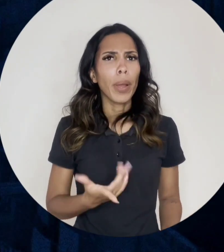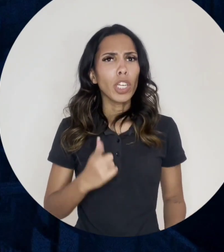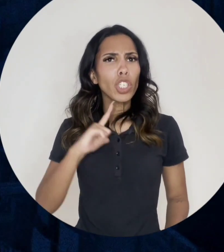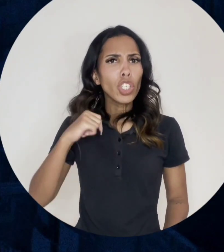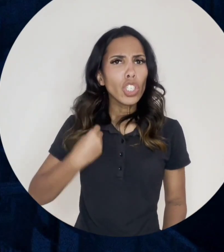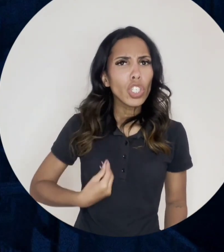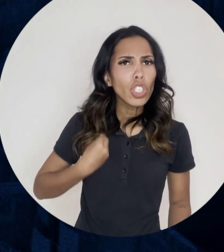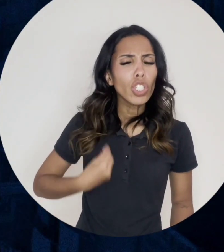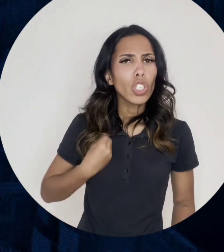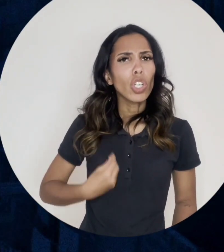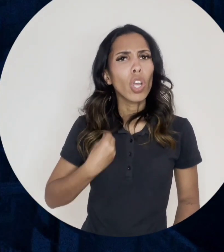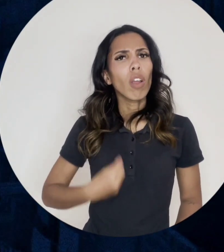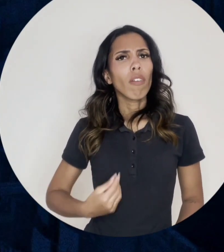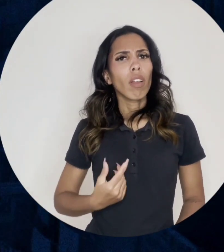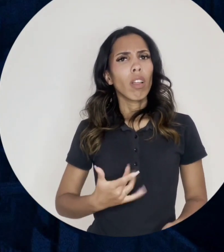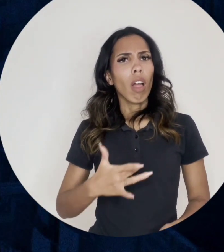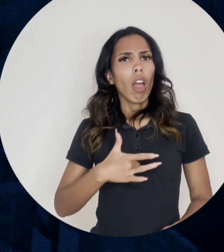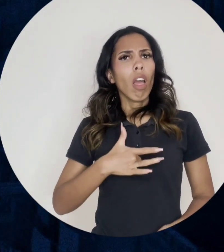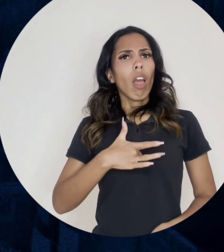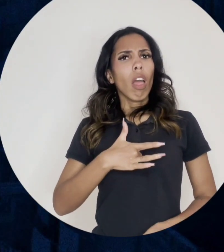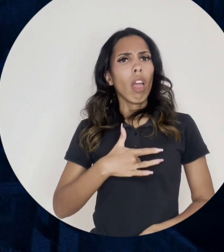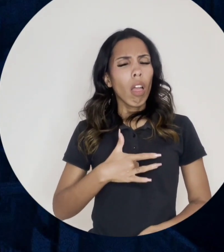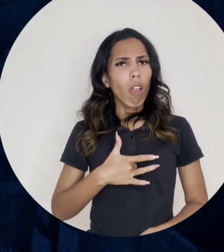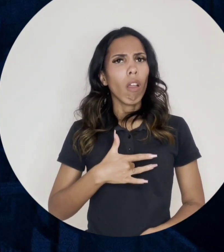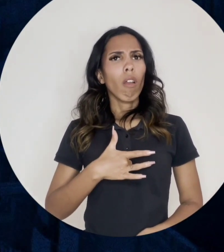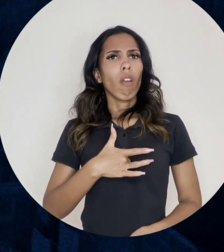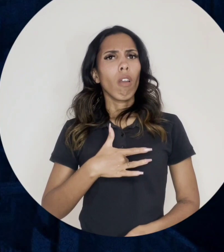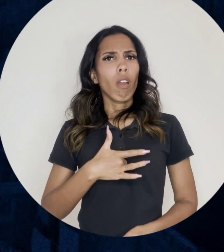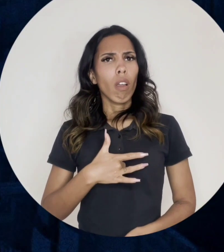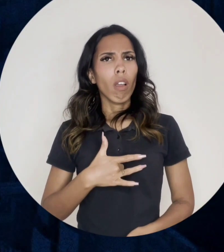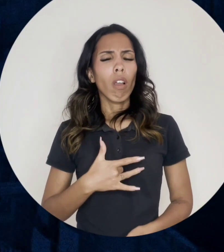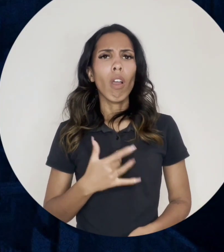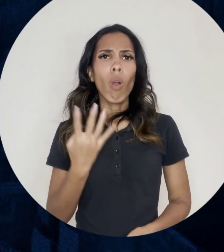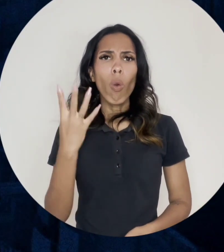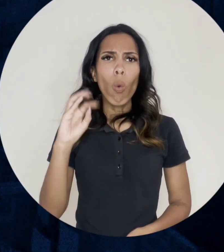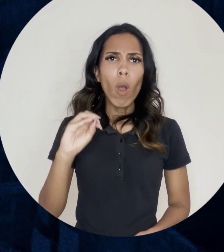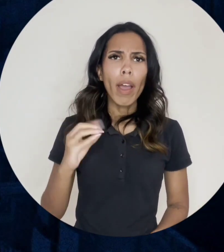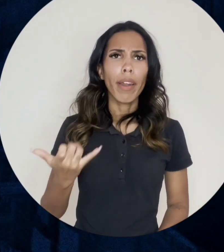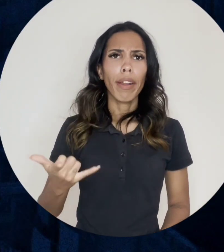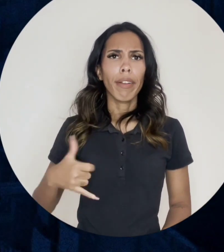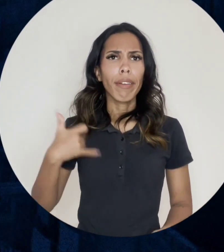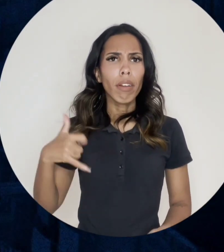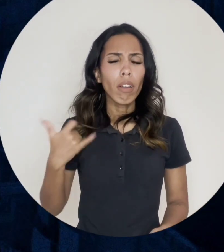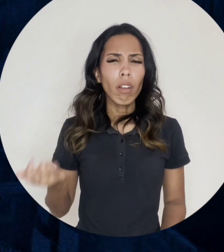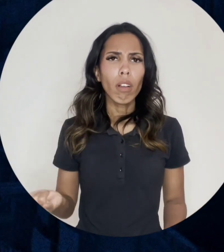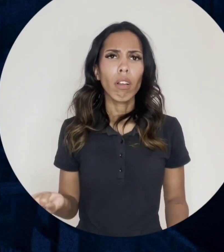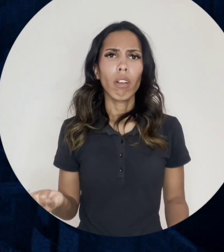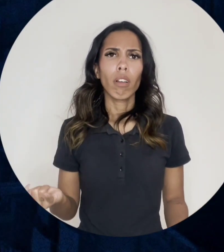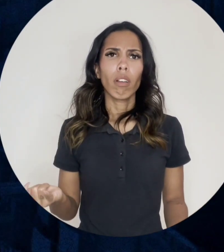teve a tuberculose, digamos, 40 anos,